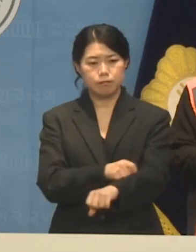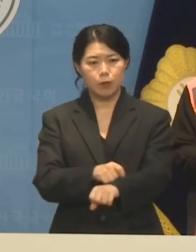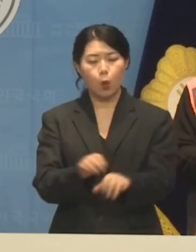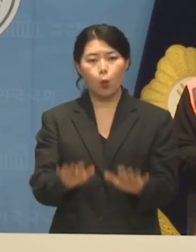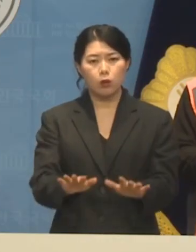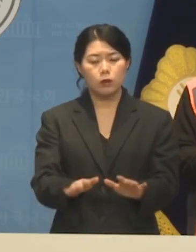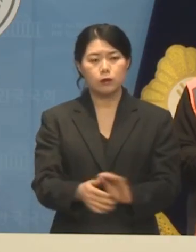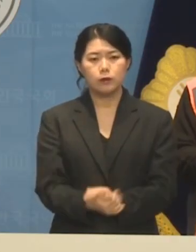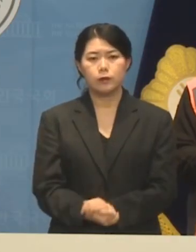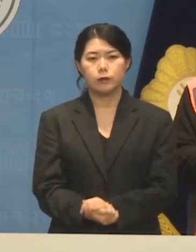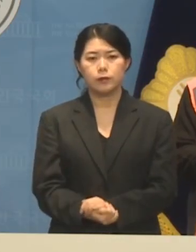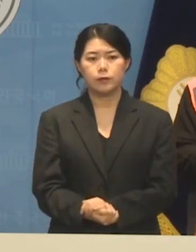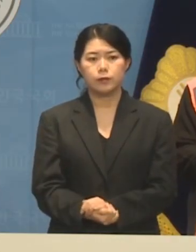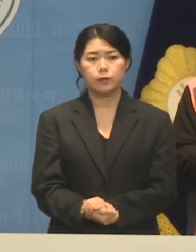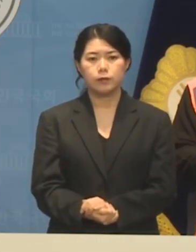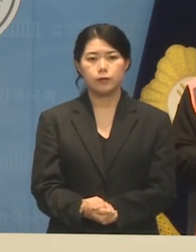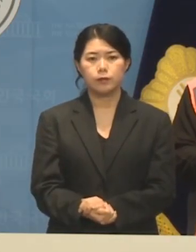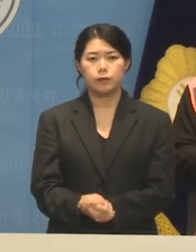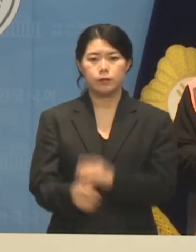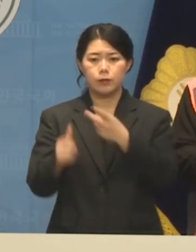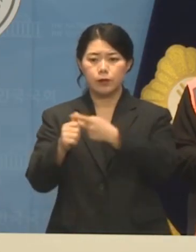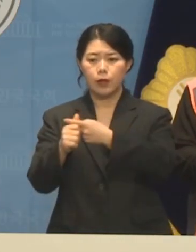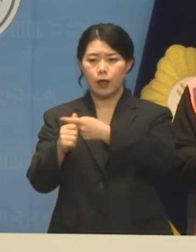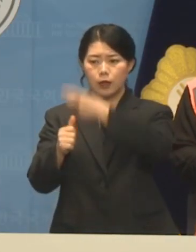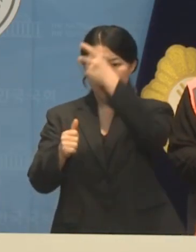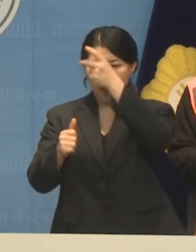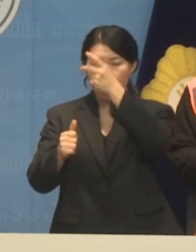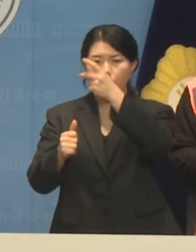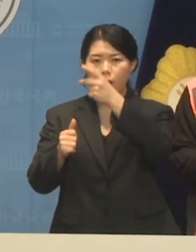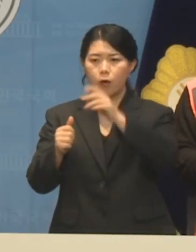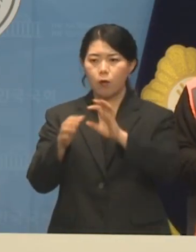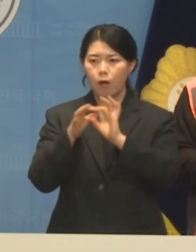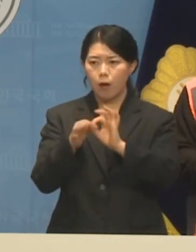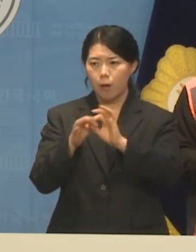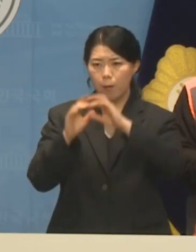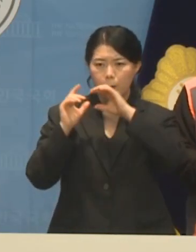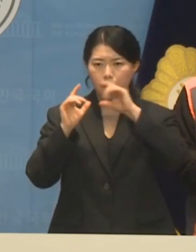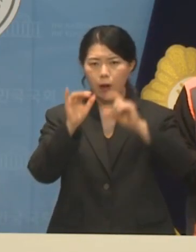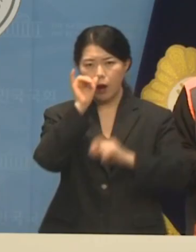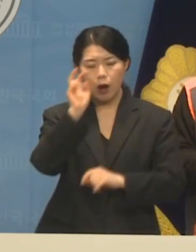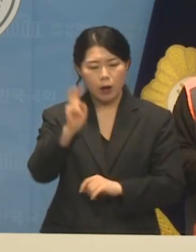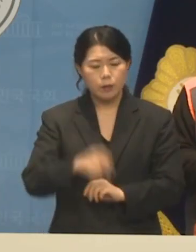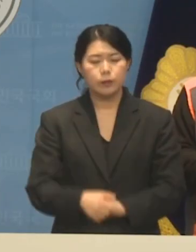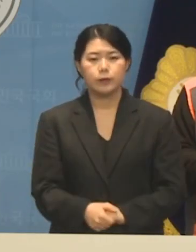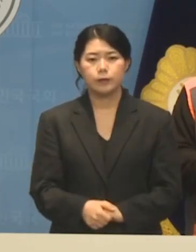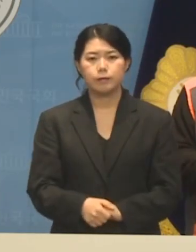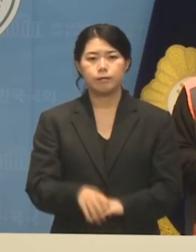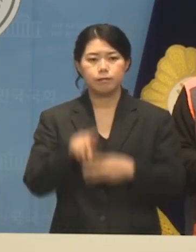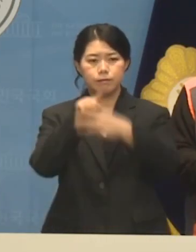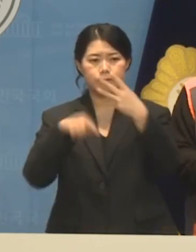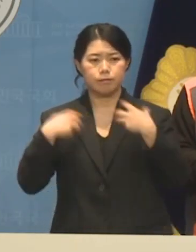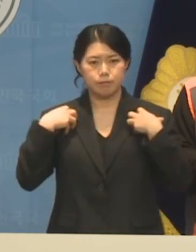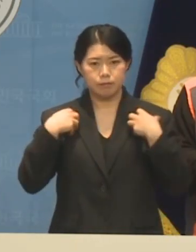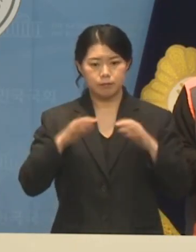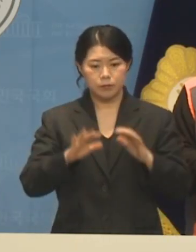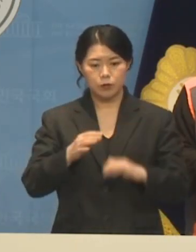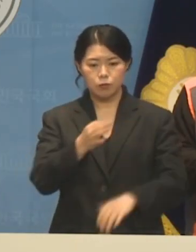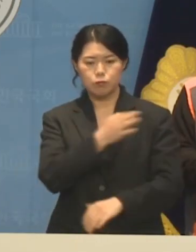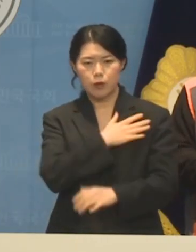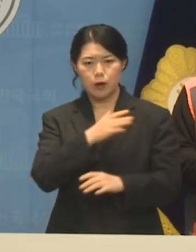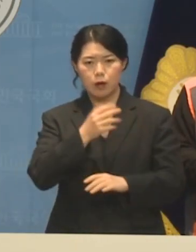오늘 탄핵 인용 결과가 나올 것으로 예상되고 있는데요. 윤석열 정부가 부자 감세를